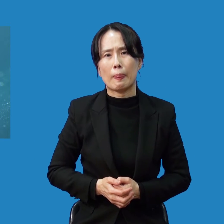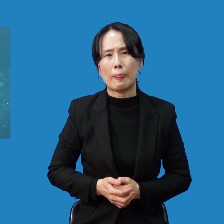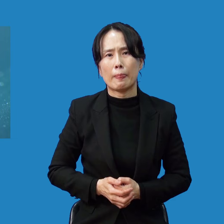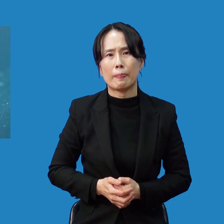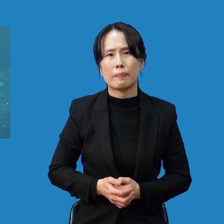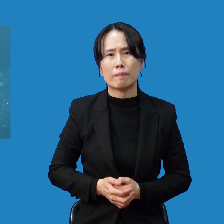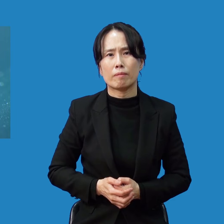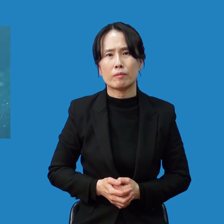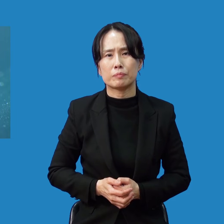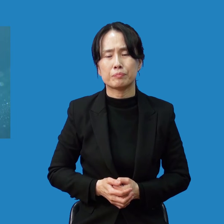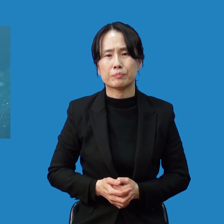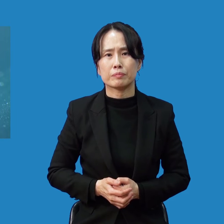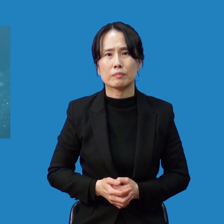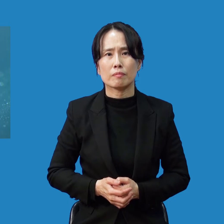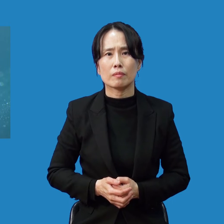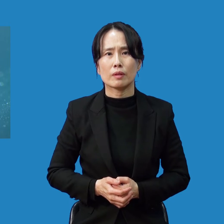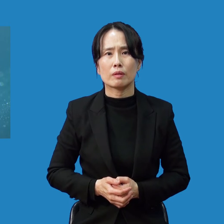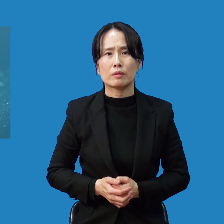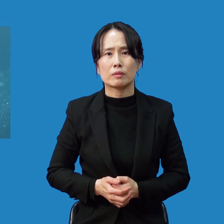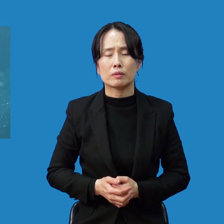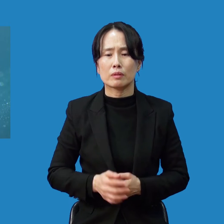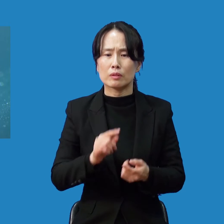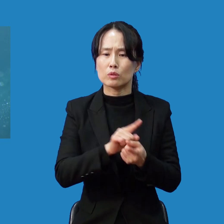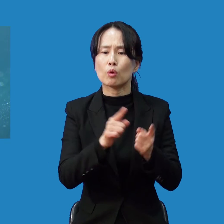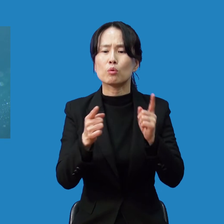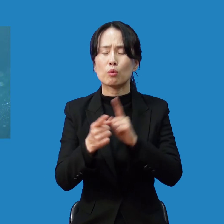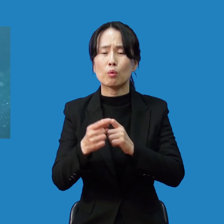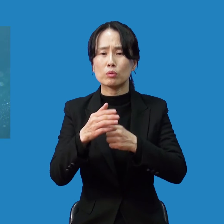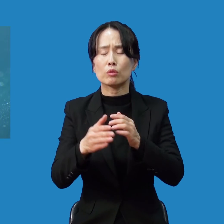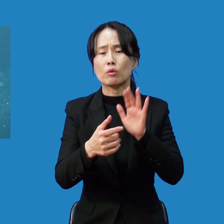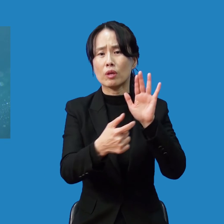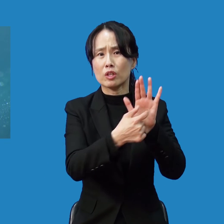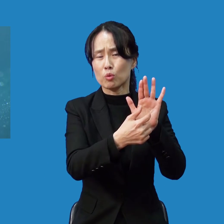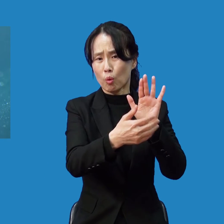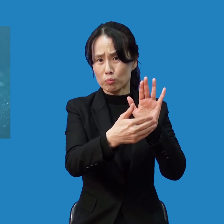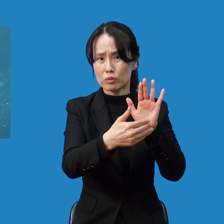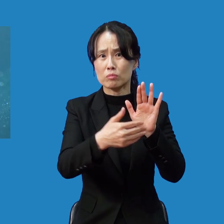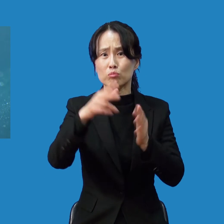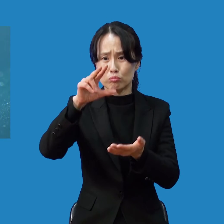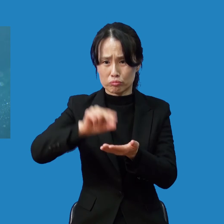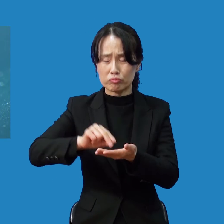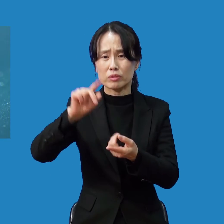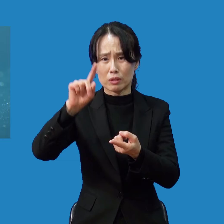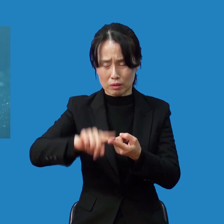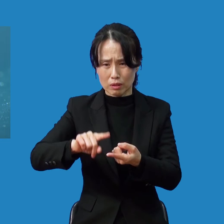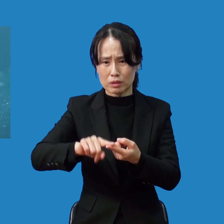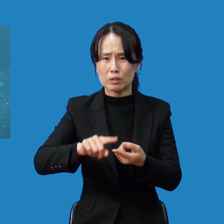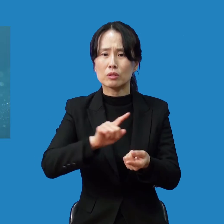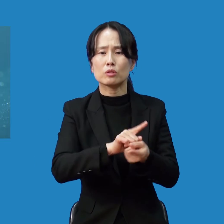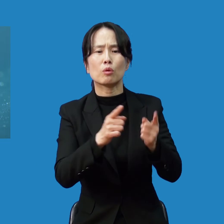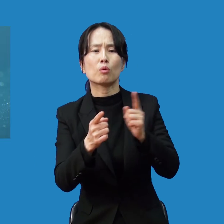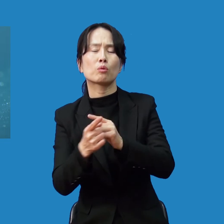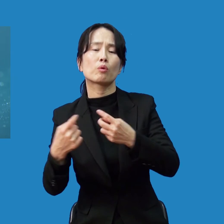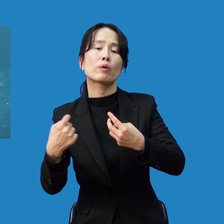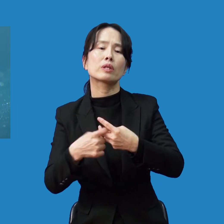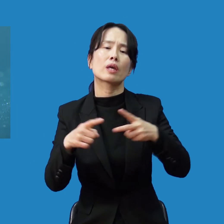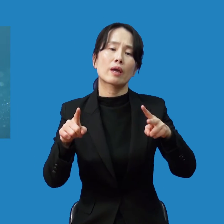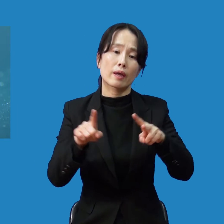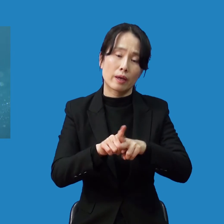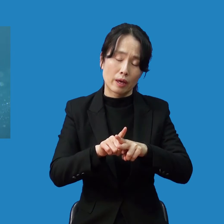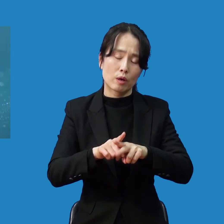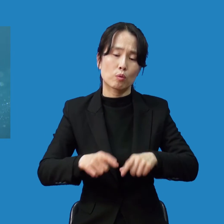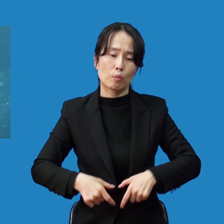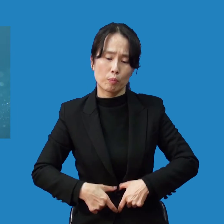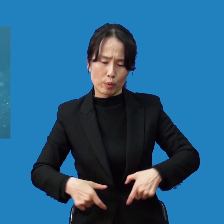그렇게 아디아포라에 대해서는 서로 이해도 하고 서로 포용도 하고 또 서로